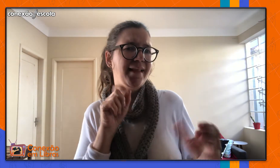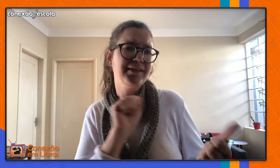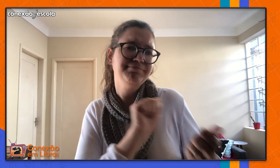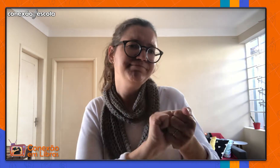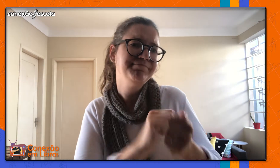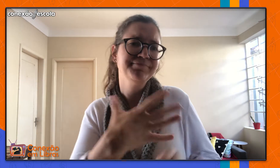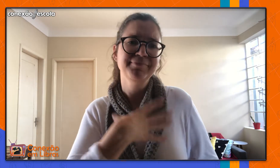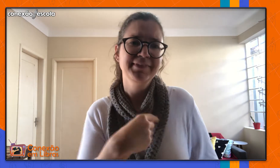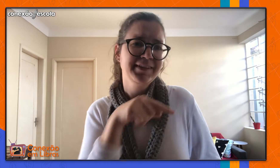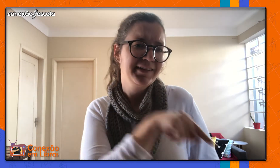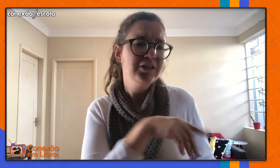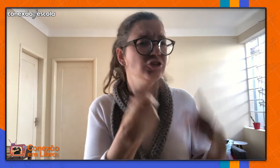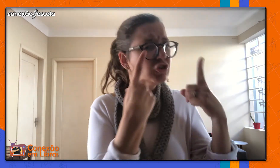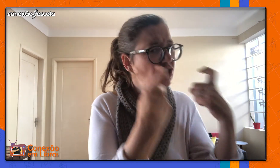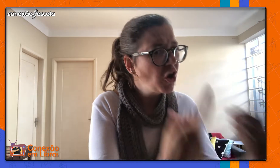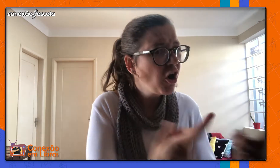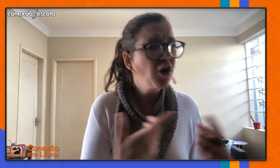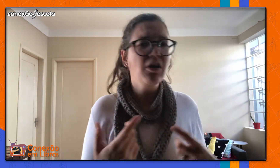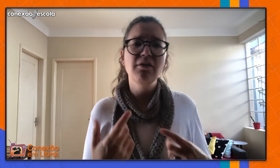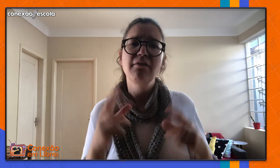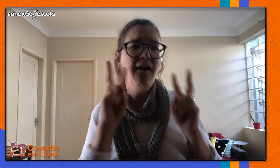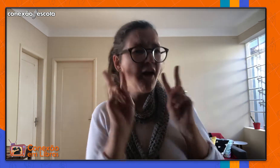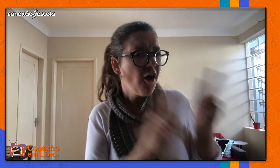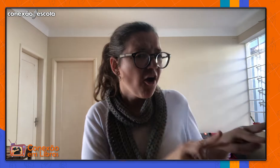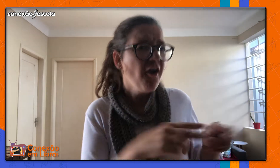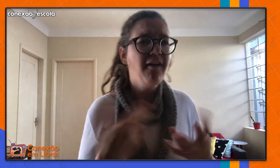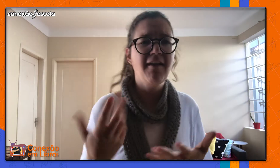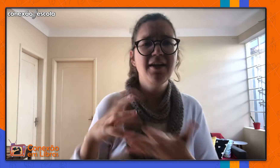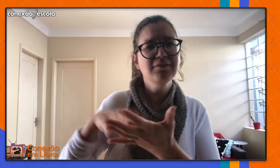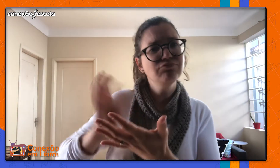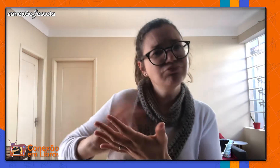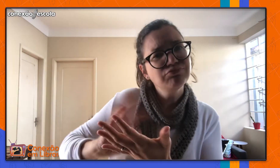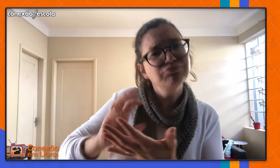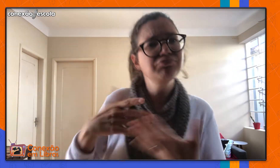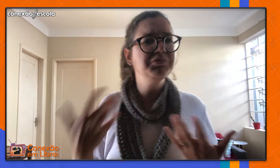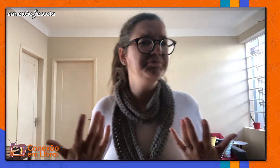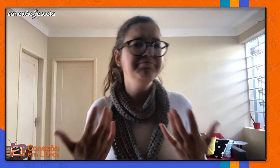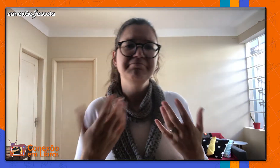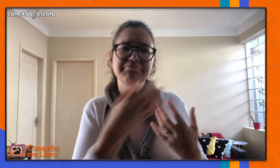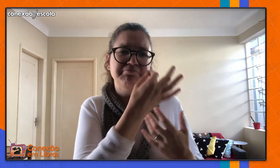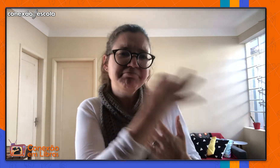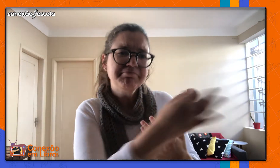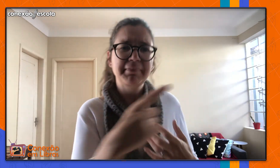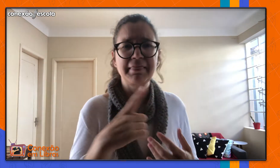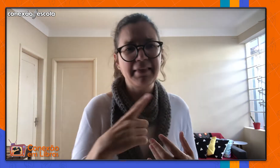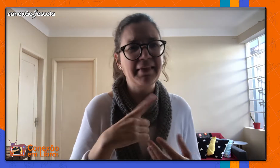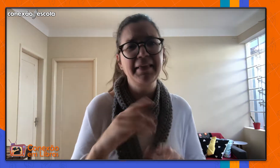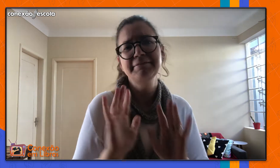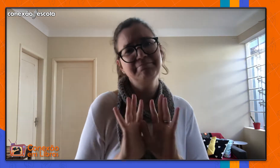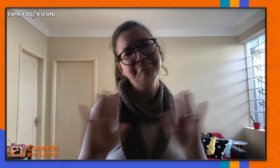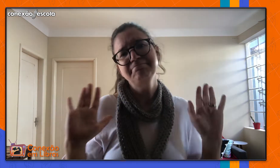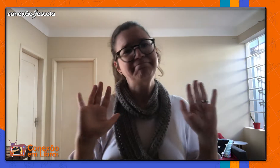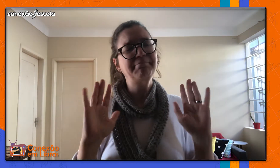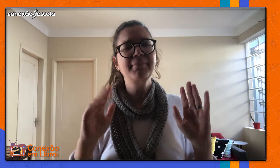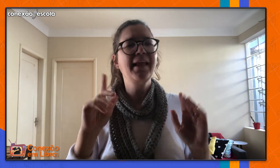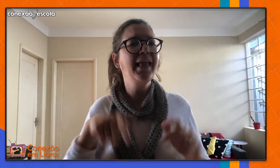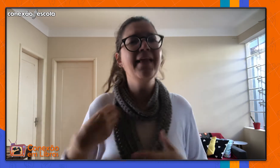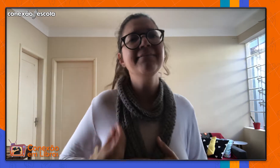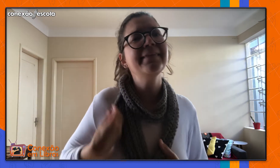e o pai surdos possam dar essa independência para os filhos quando estiverem chorando. Dá para ver também, acompanhar